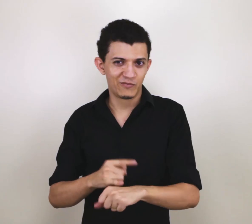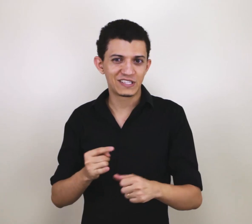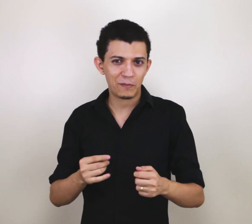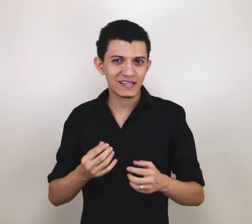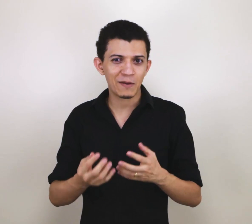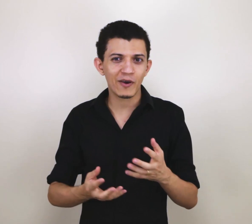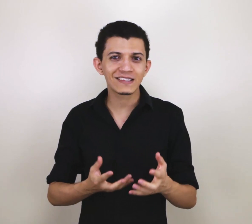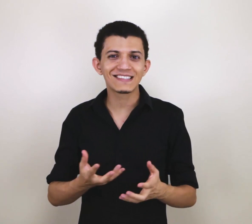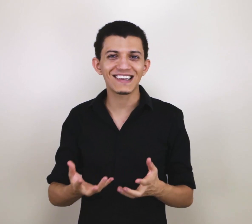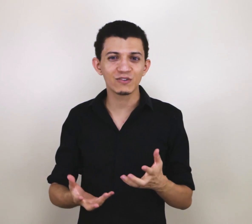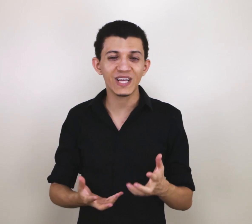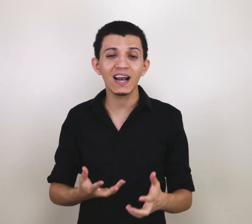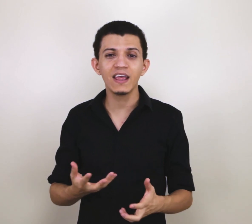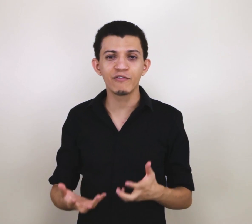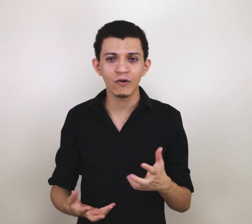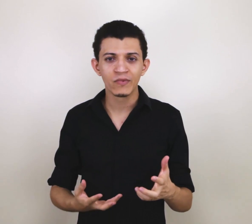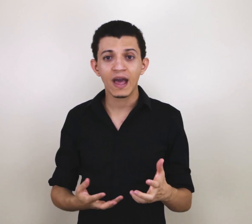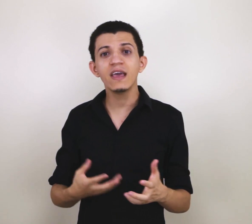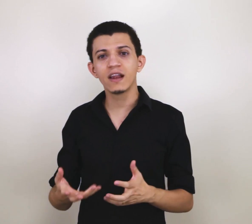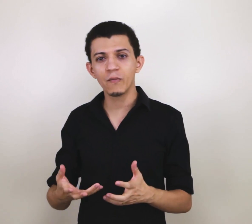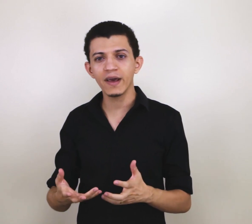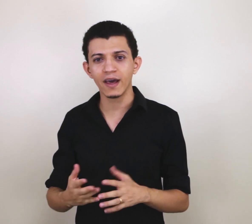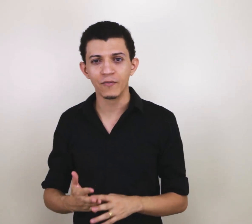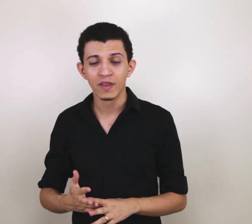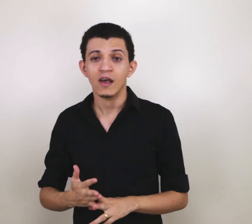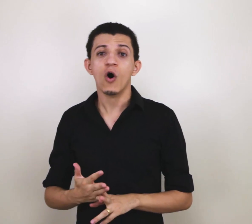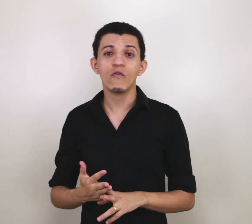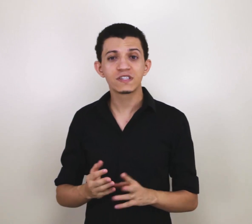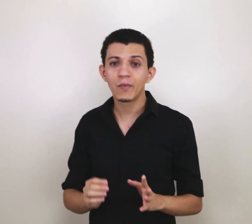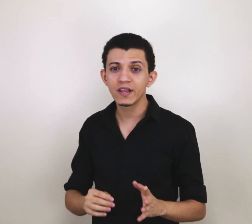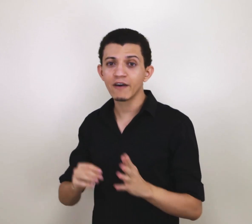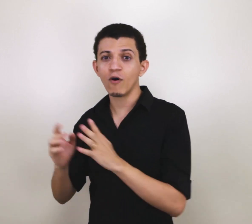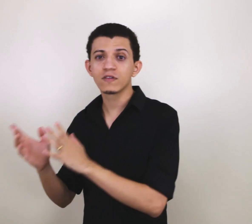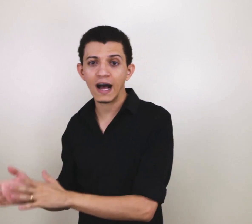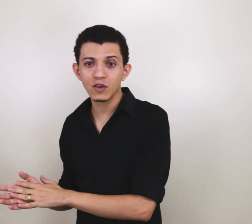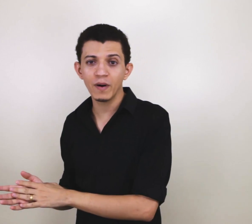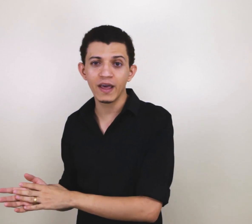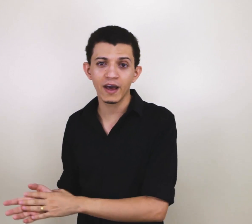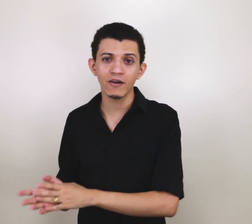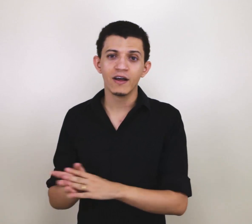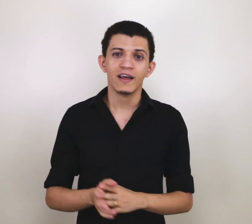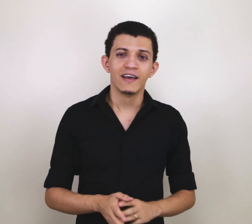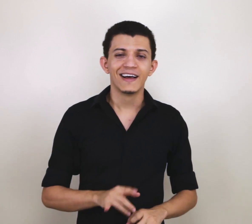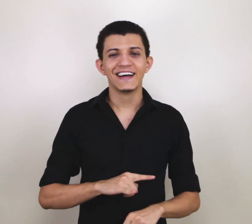Você percebeu a sensação de alívio em ir ao banheiro. Ou você poderia voltar do banheiro,